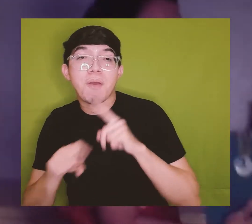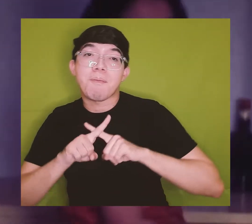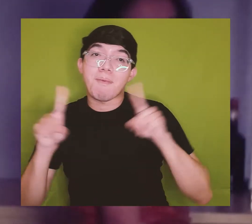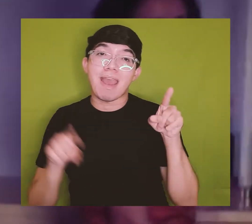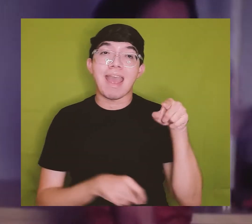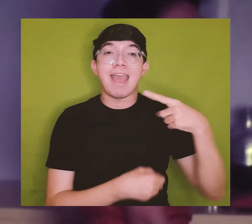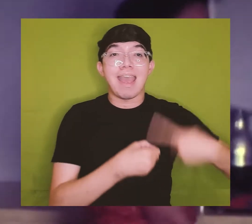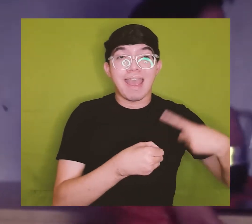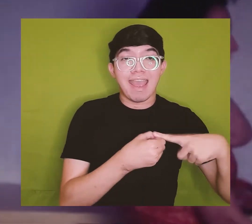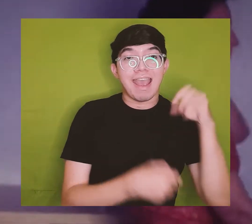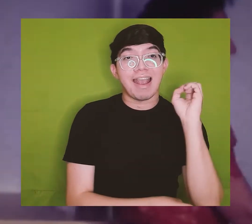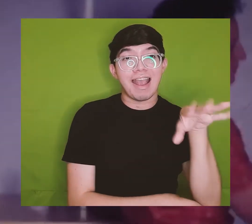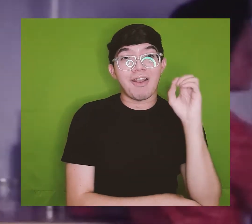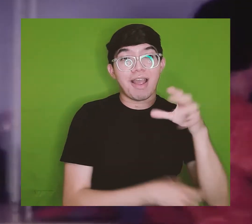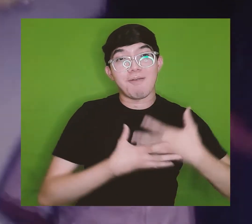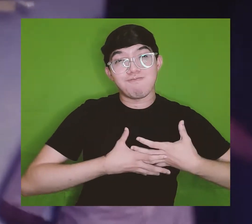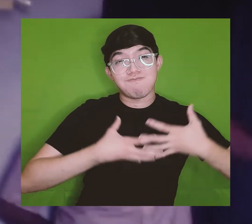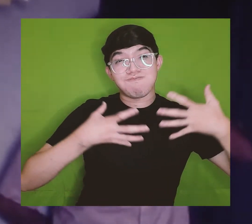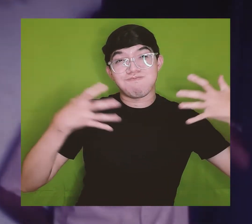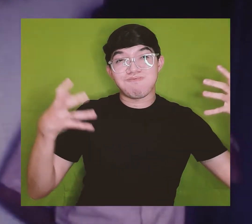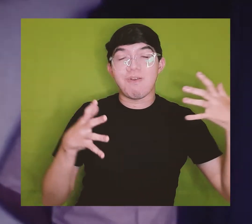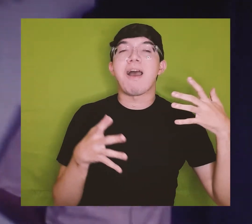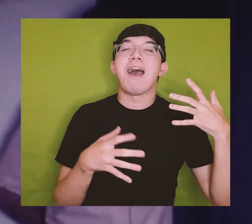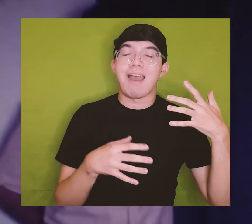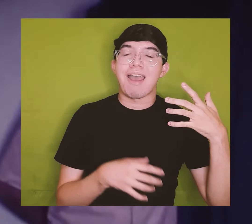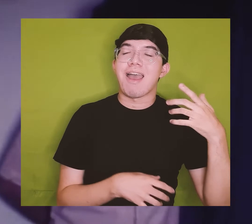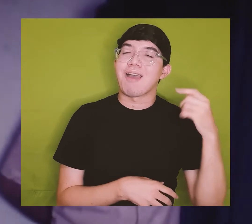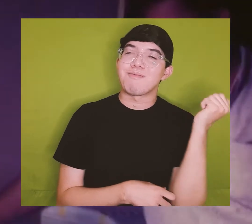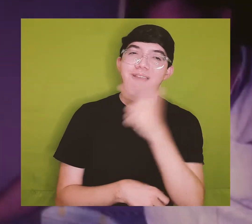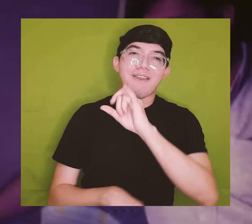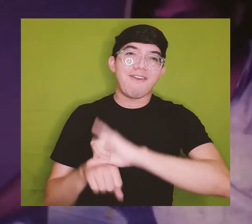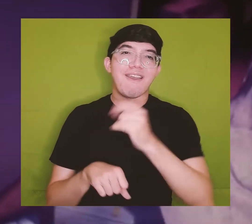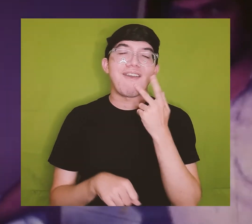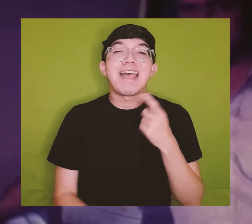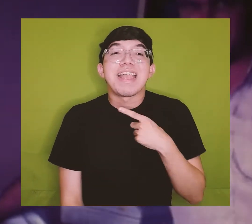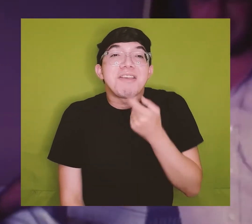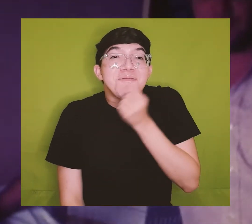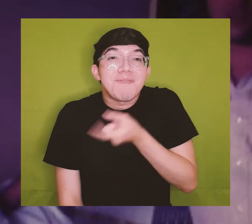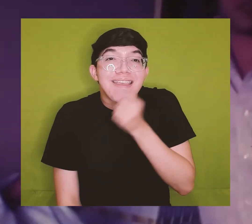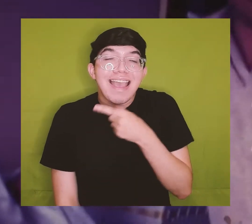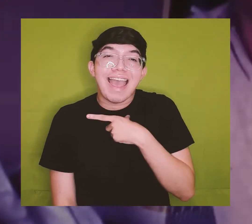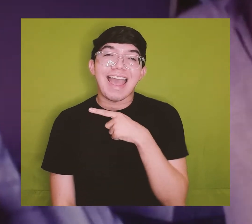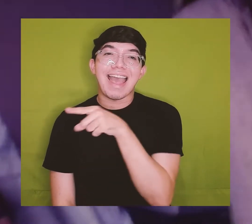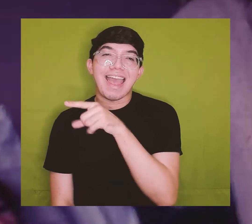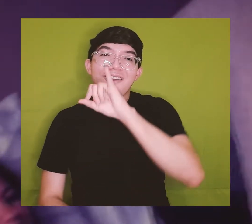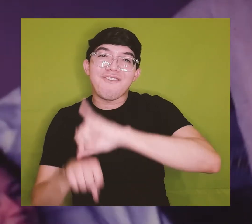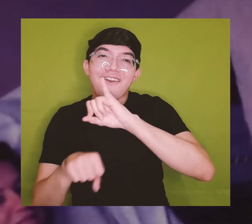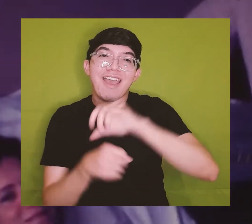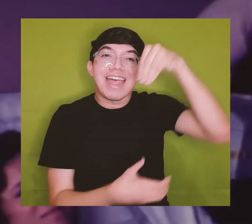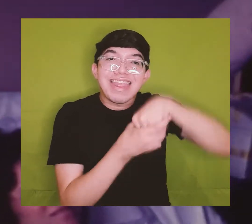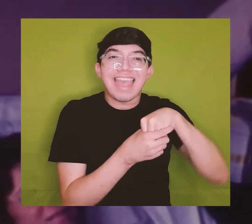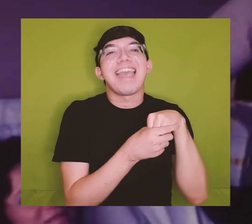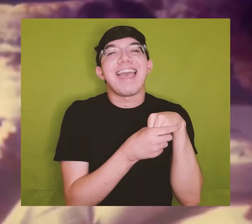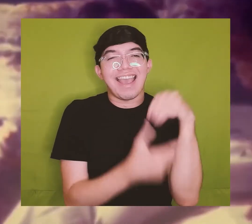Fortaleza, territorialmente, né? E aí tem a piada interna de que Fortaleza que faz parte da zona metropolitana de Caucaia. Assim. Exatamente. Poucas pessoas sabem disso,